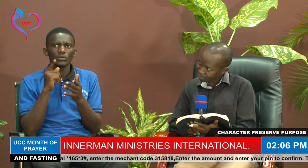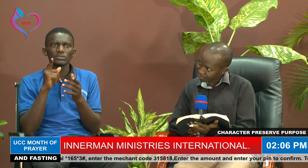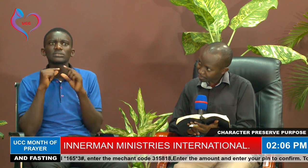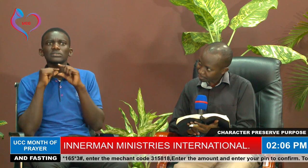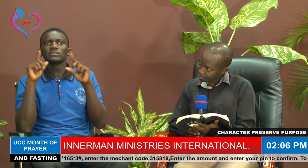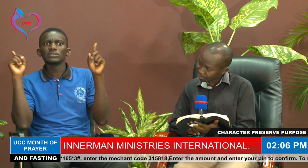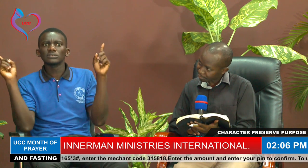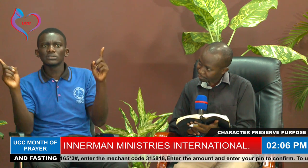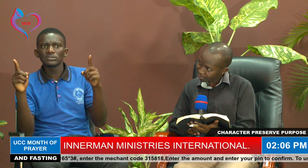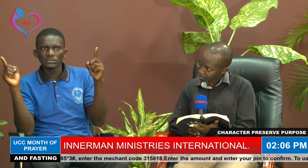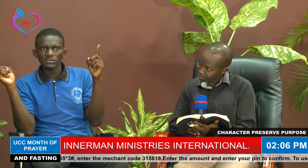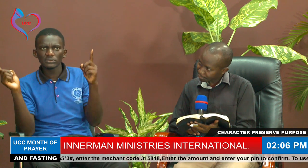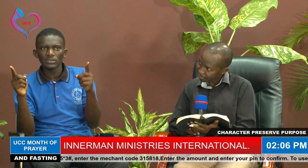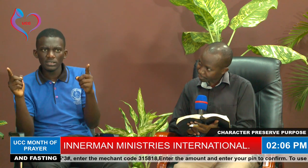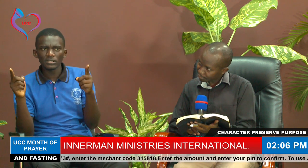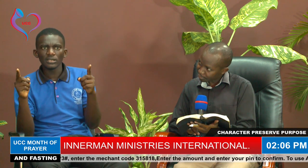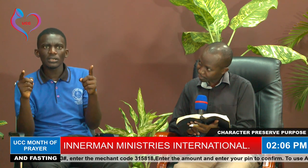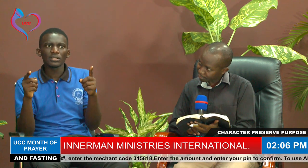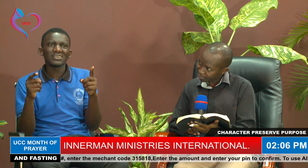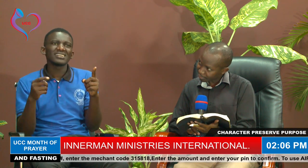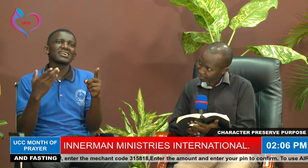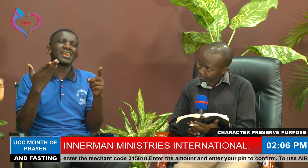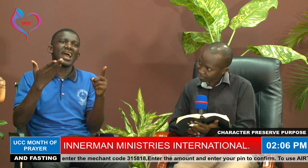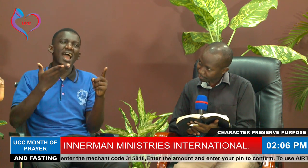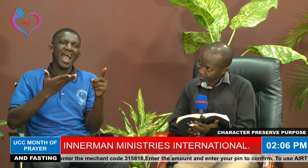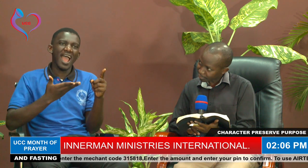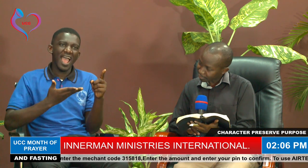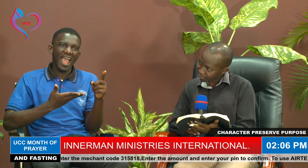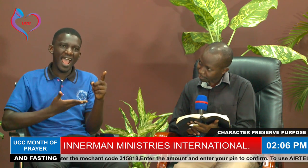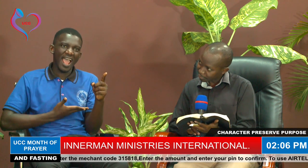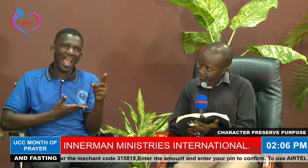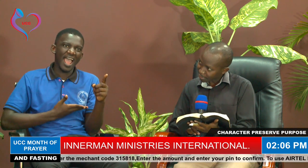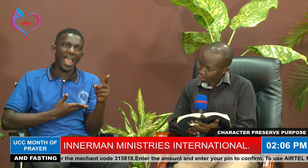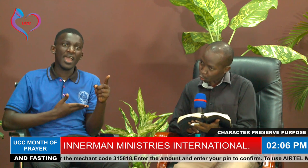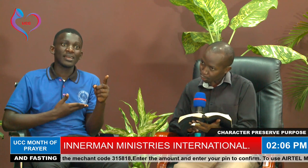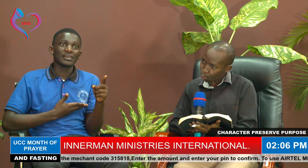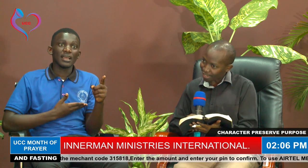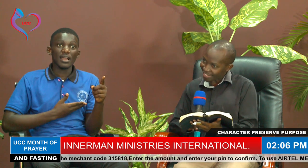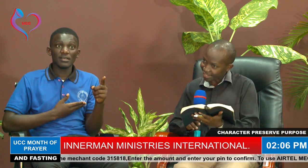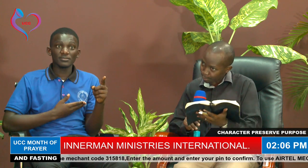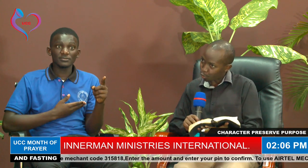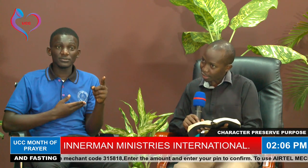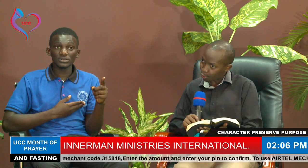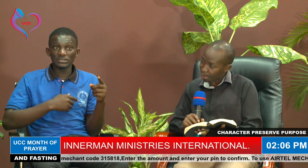mulunzi. He had to have integrity. That is character. Integrity of heart. Enokuba no we simbu.